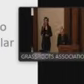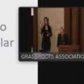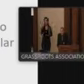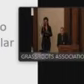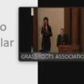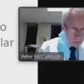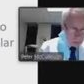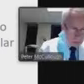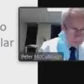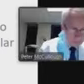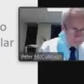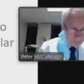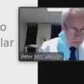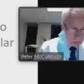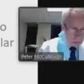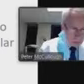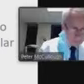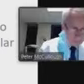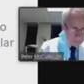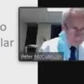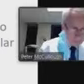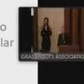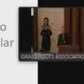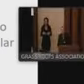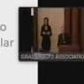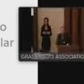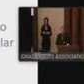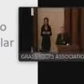un antiparassitario dovrebbe funzionare come